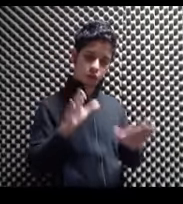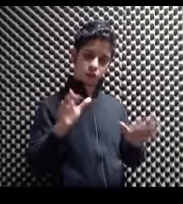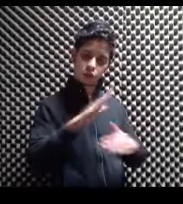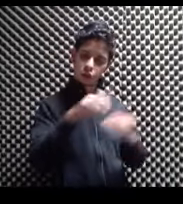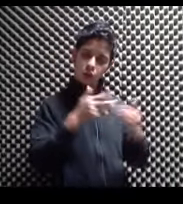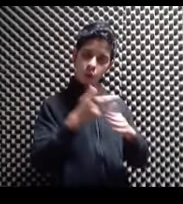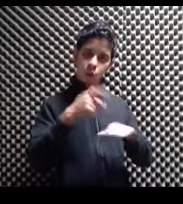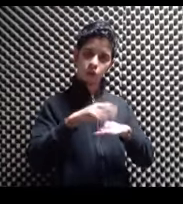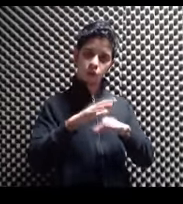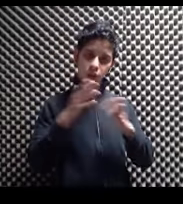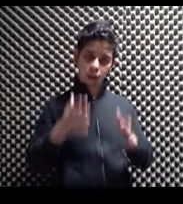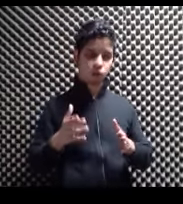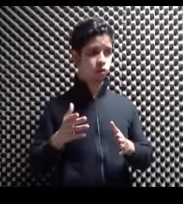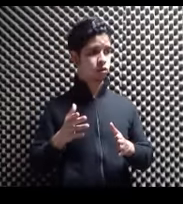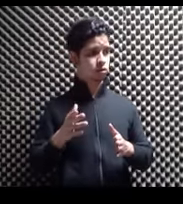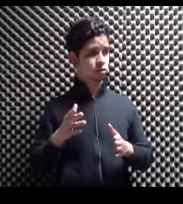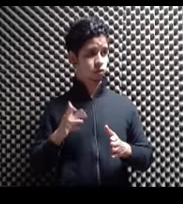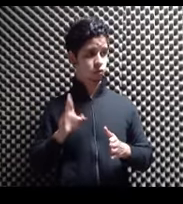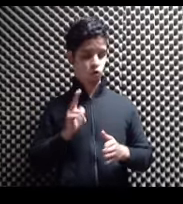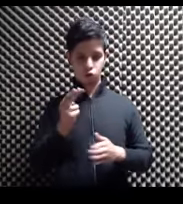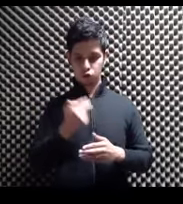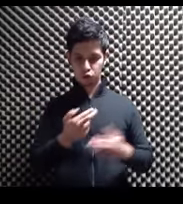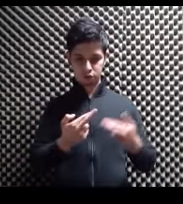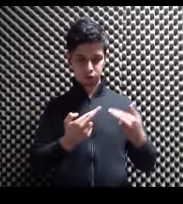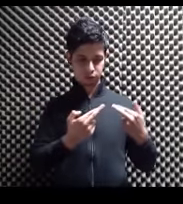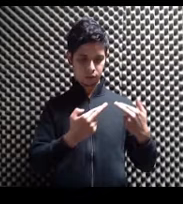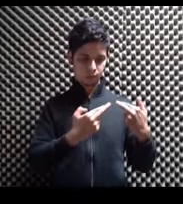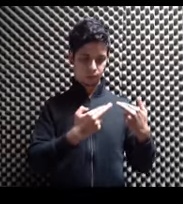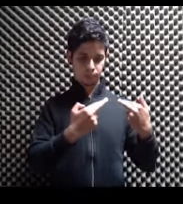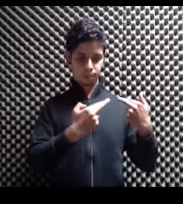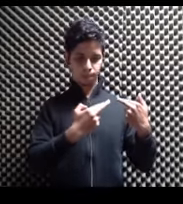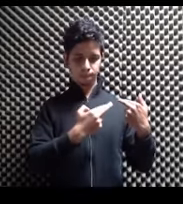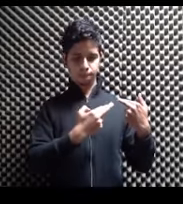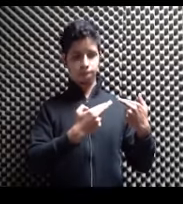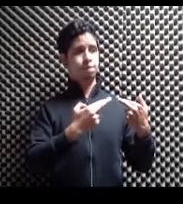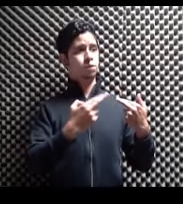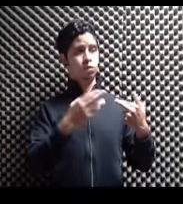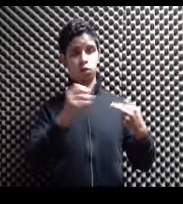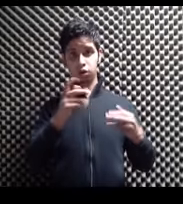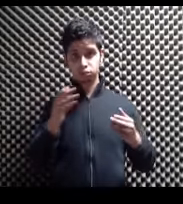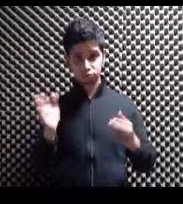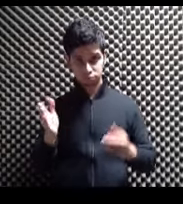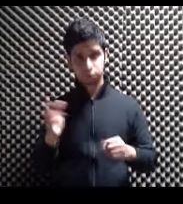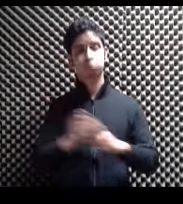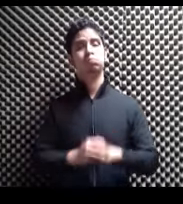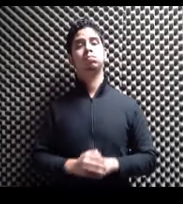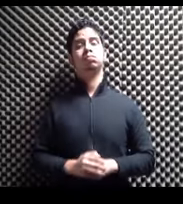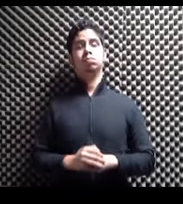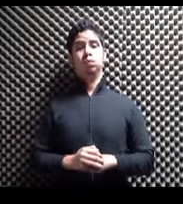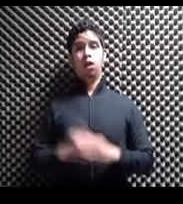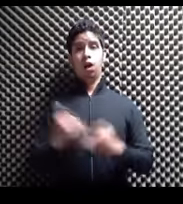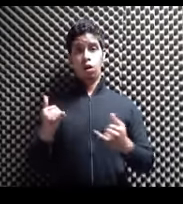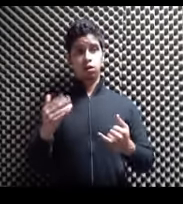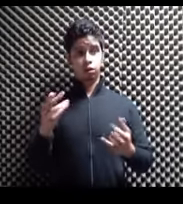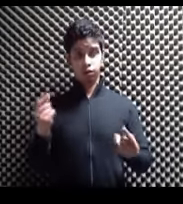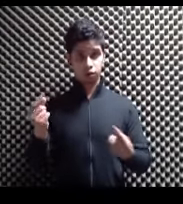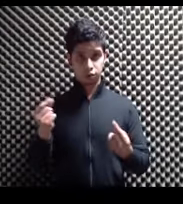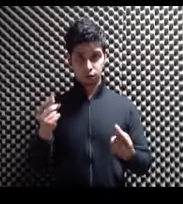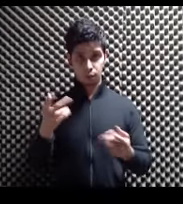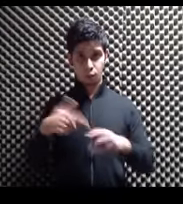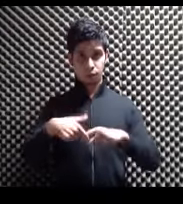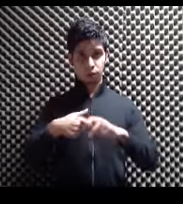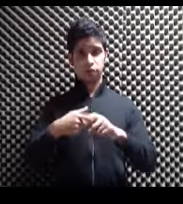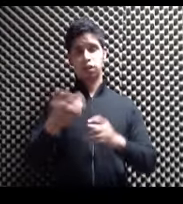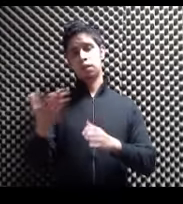poquito responsables. Así que vamos, vamos, pam, pam. Nosotros vamos a una pausilla y regresamos rapidito con Javier